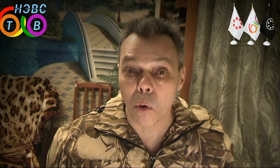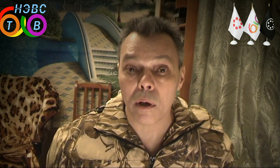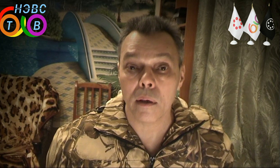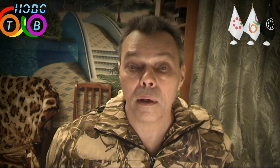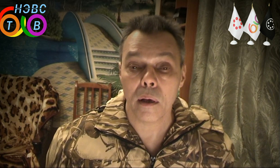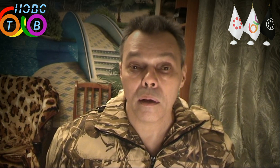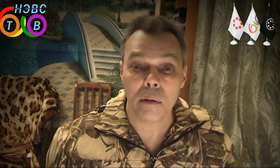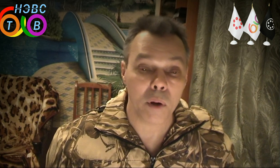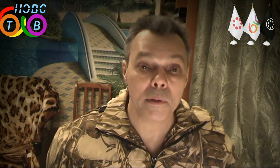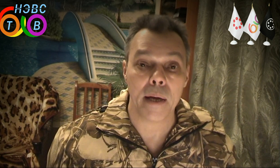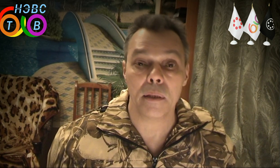блог на моем сайте